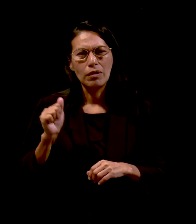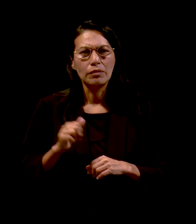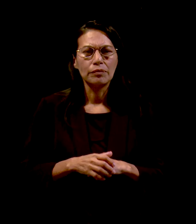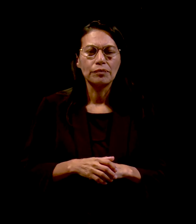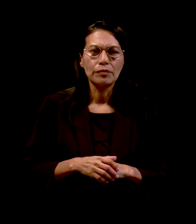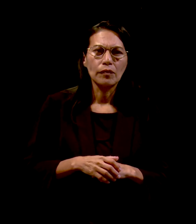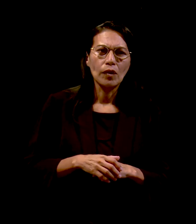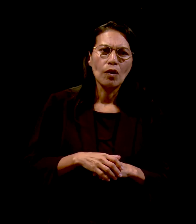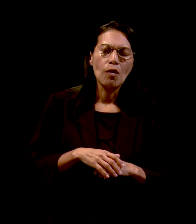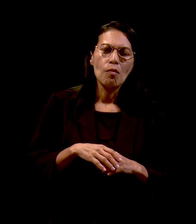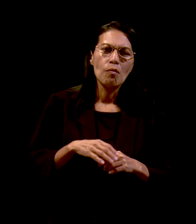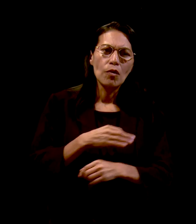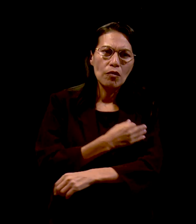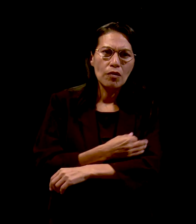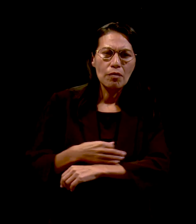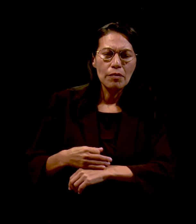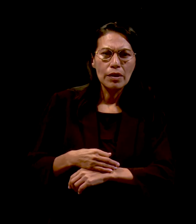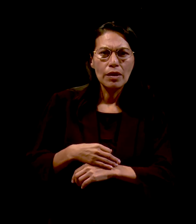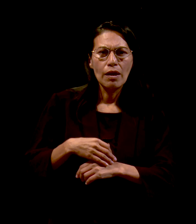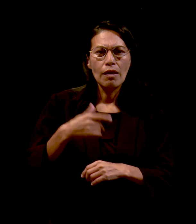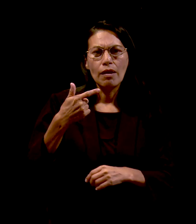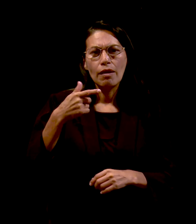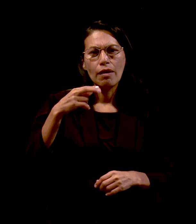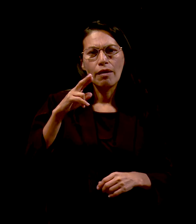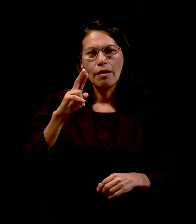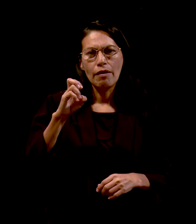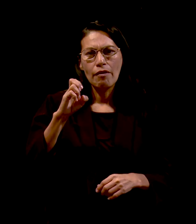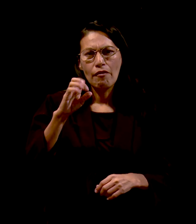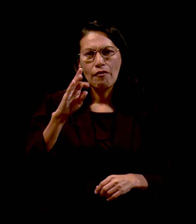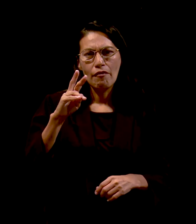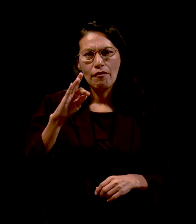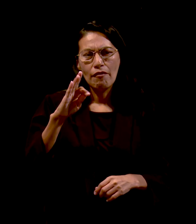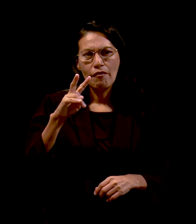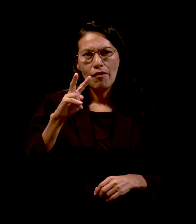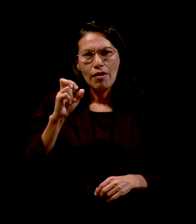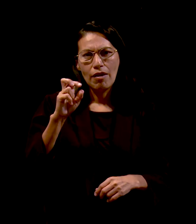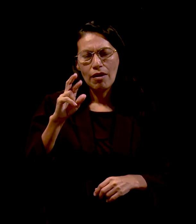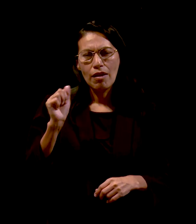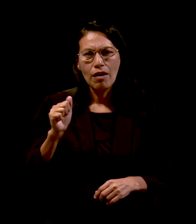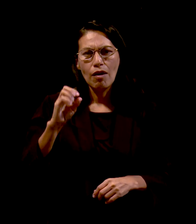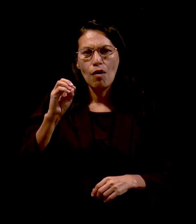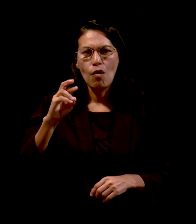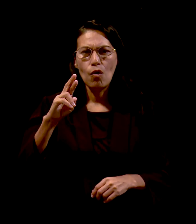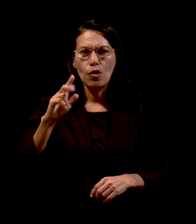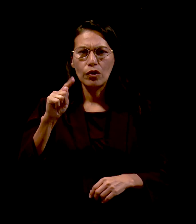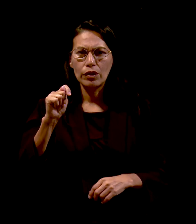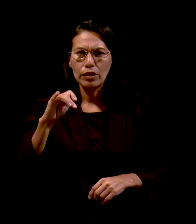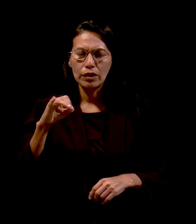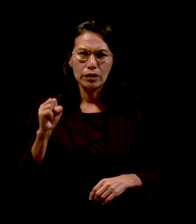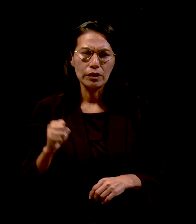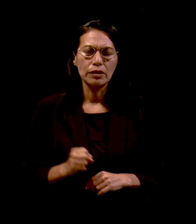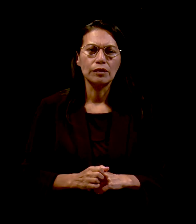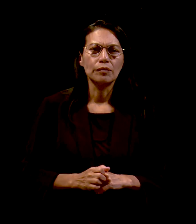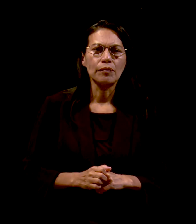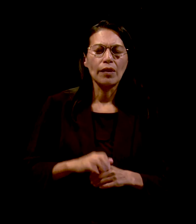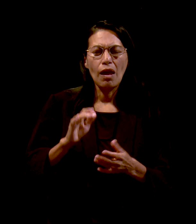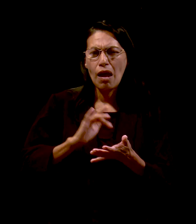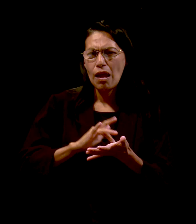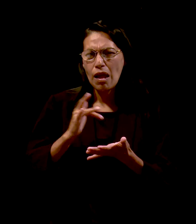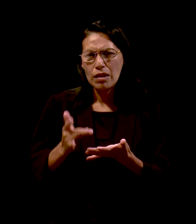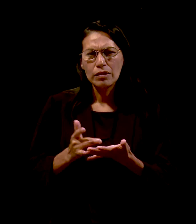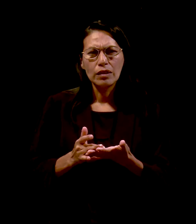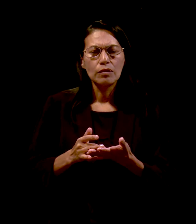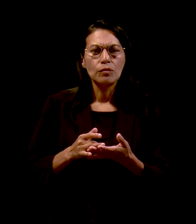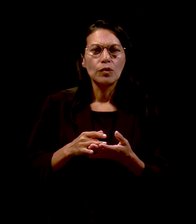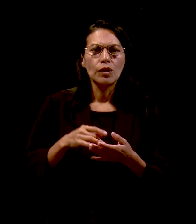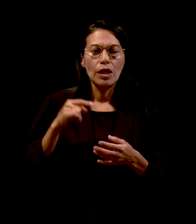julieta guevara ortiz vamos a estar orando por estas peticiones extras gavilla gracias